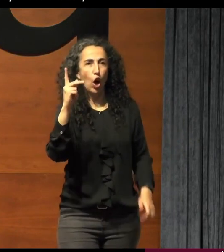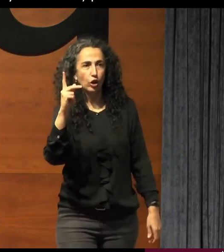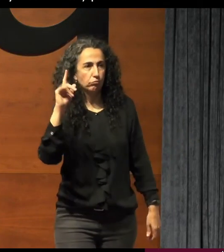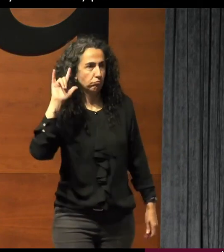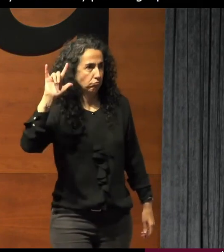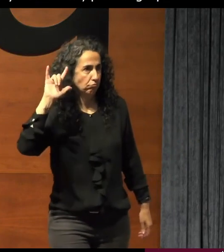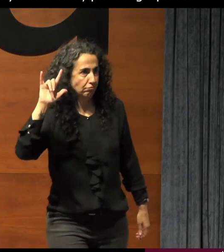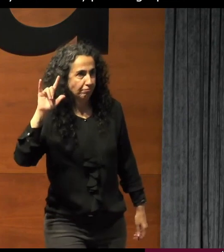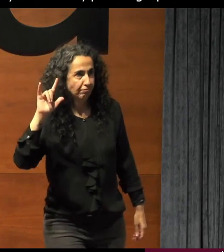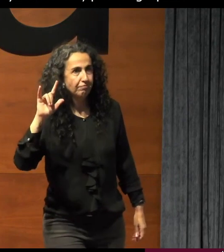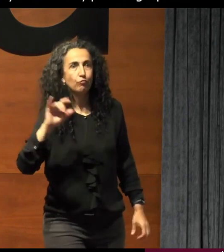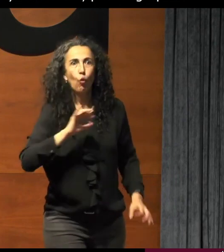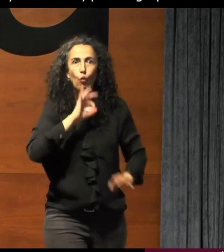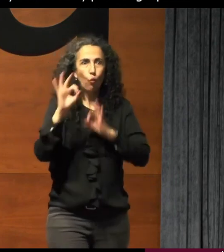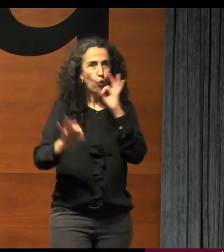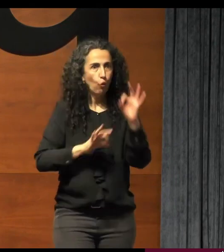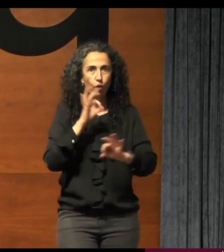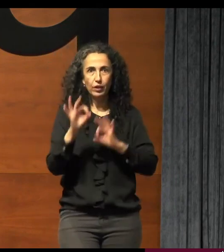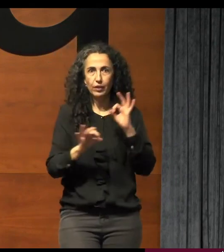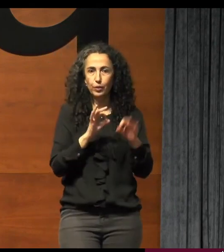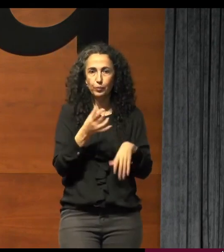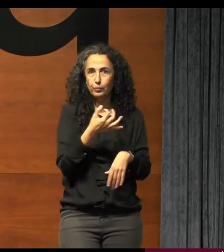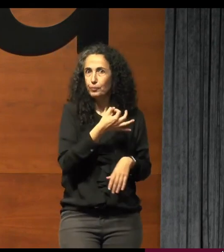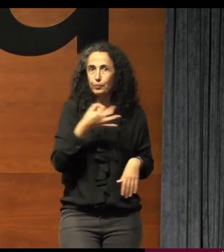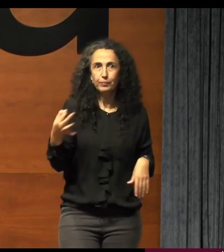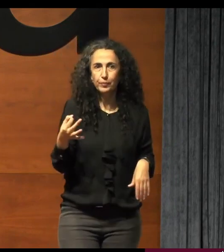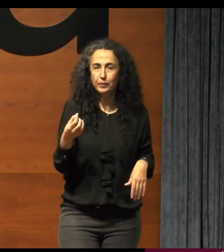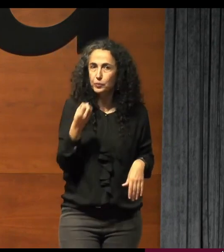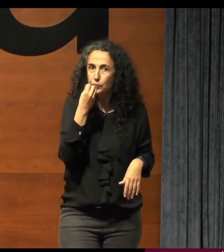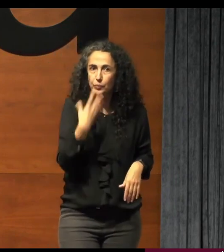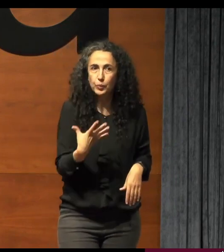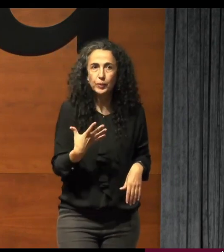jóvenes artistas, jóvenes cantantes de rock.